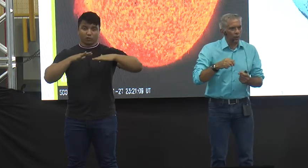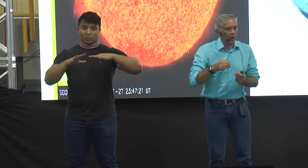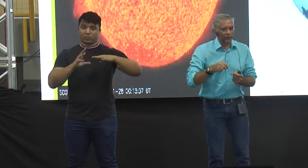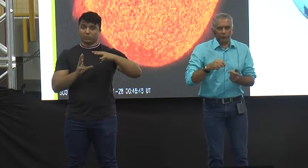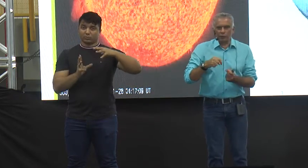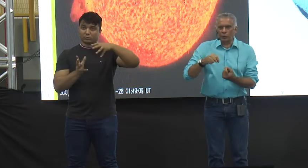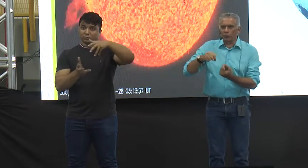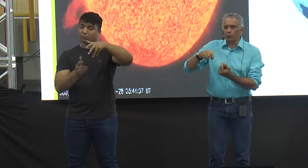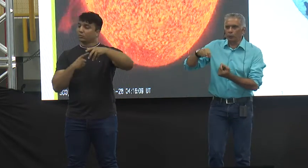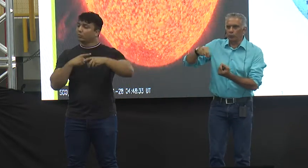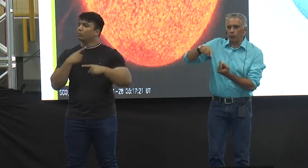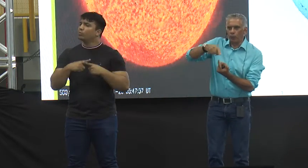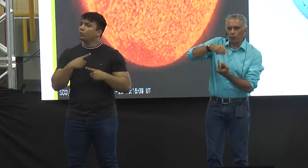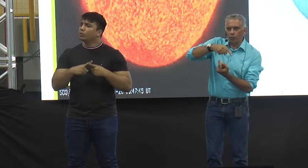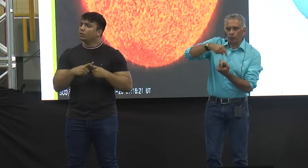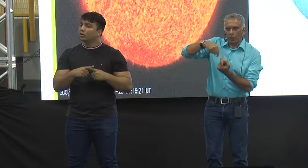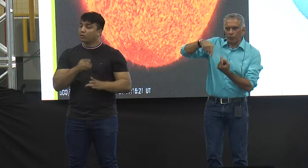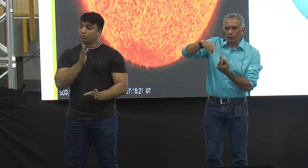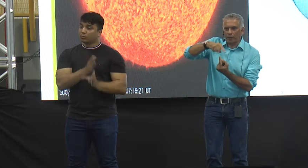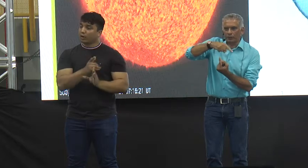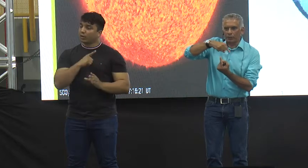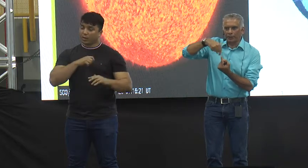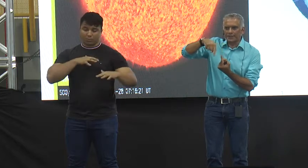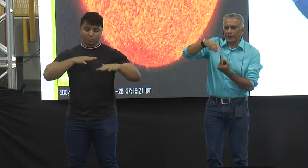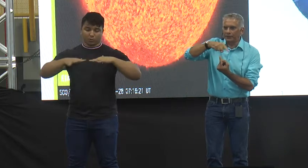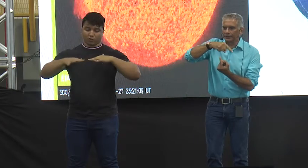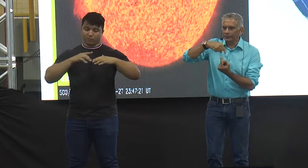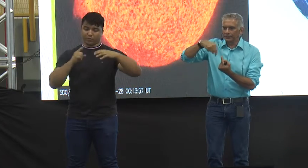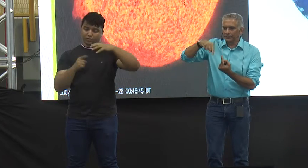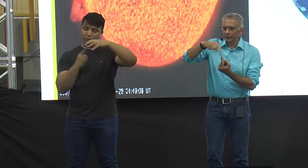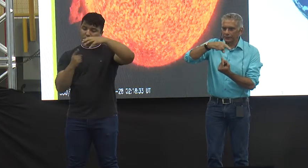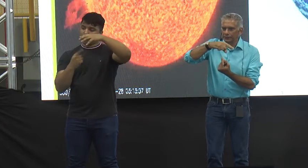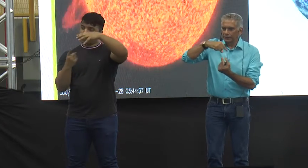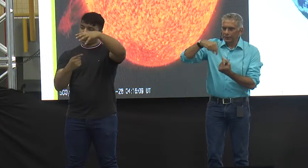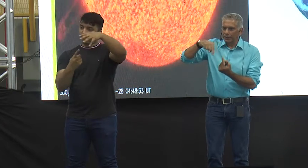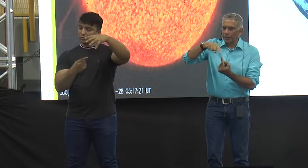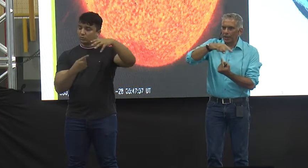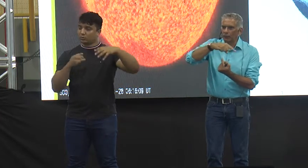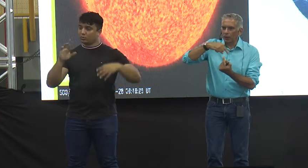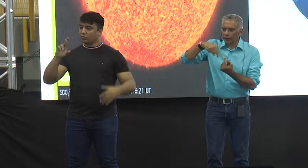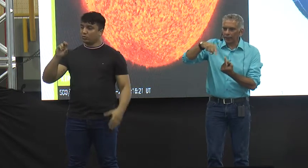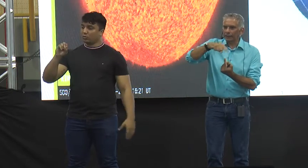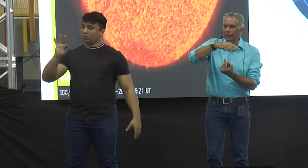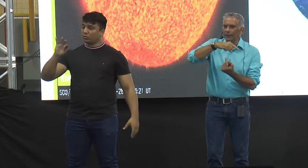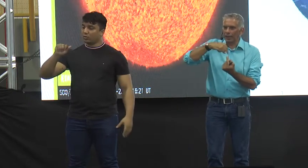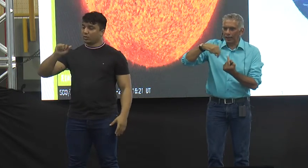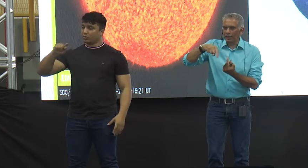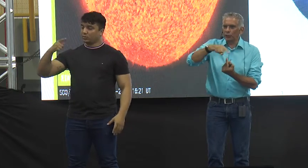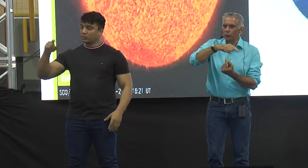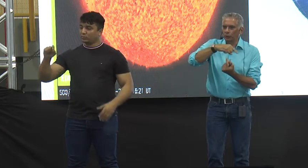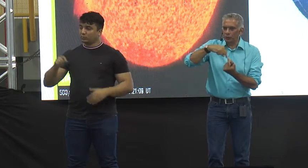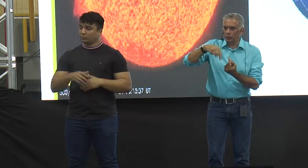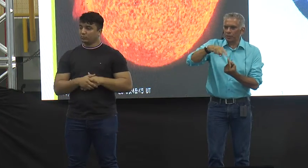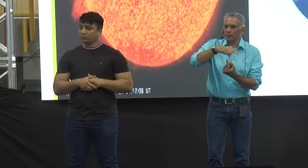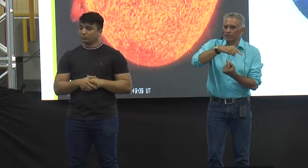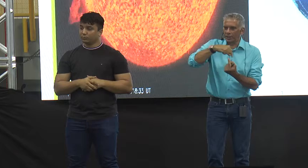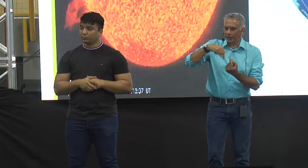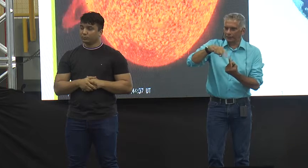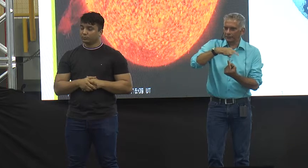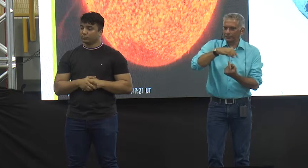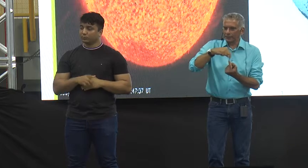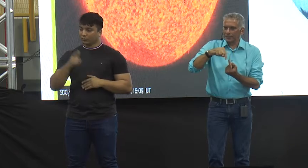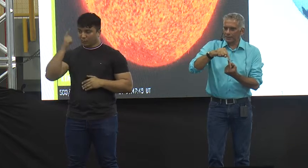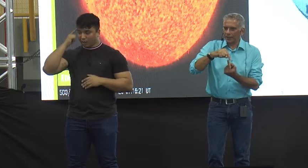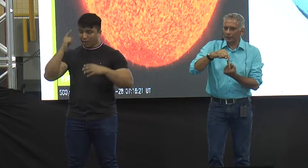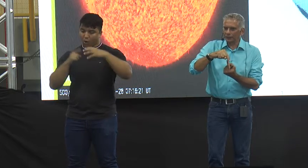do Sol é definido pelo movimento de rotação, que é a volta que a Terra dá em torno de um eixo